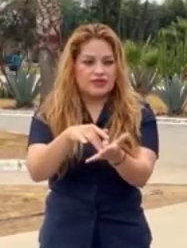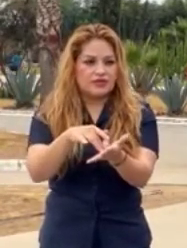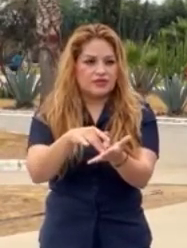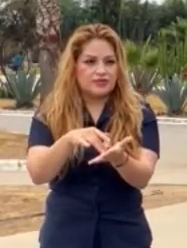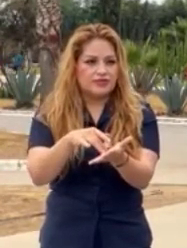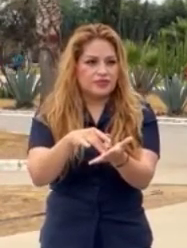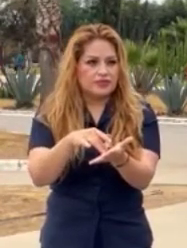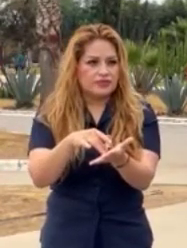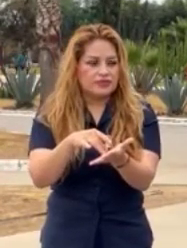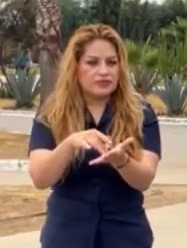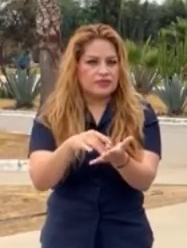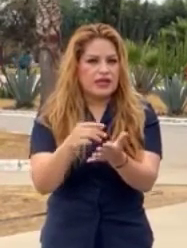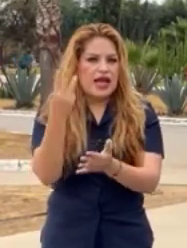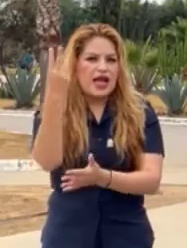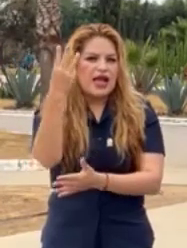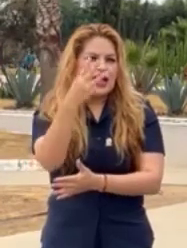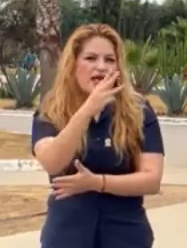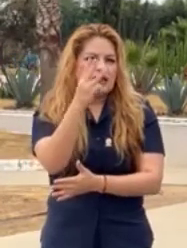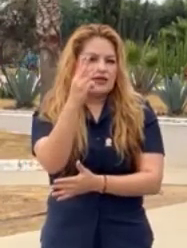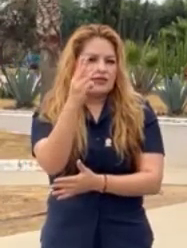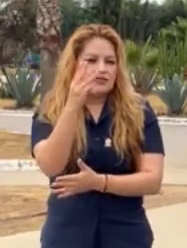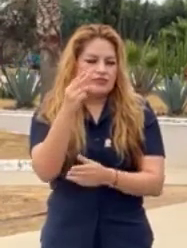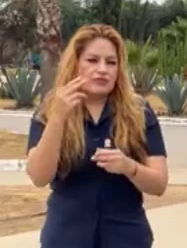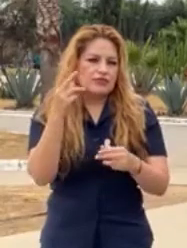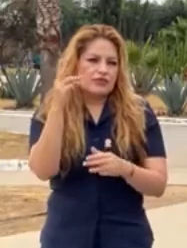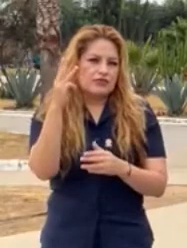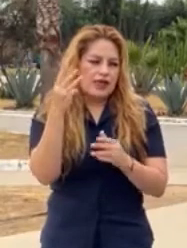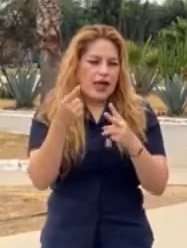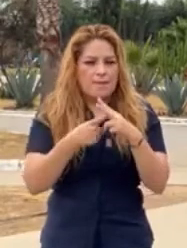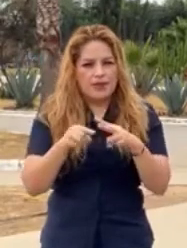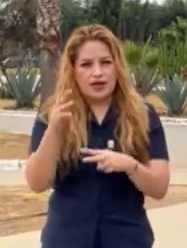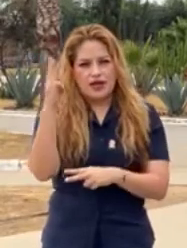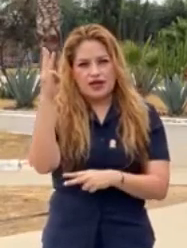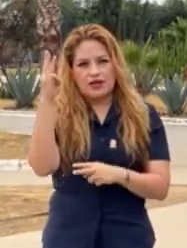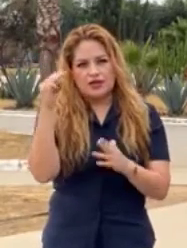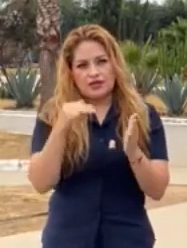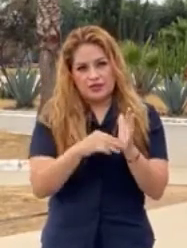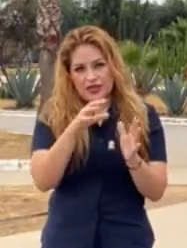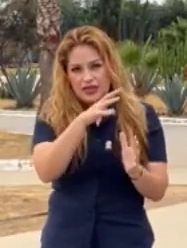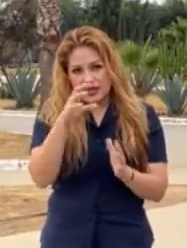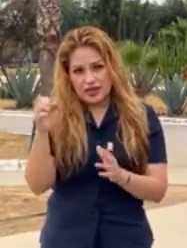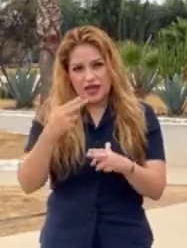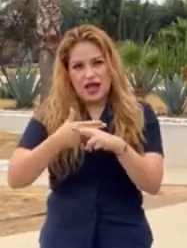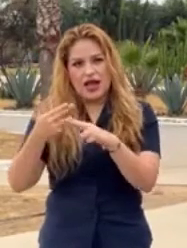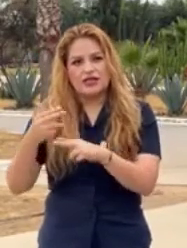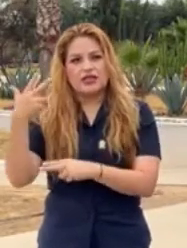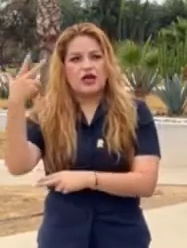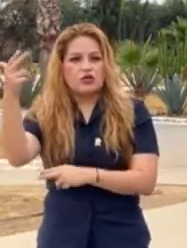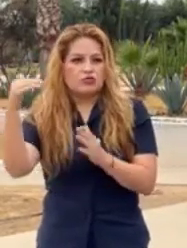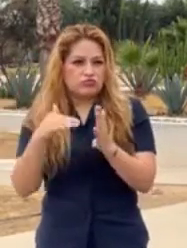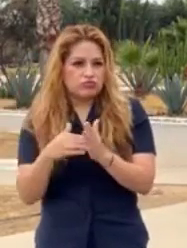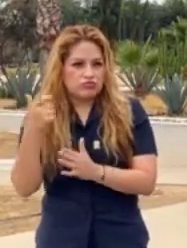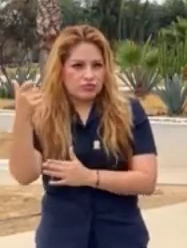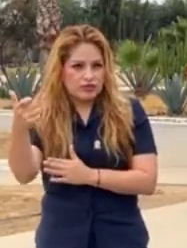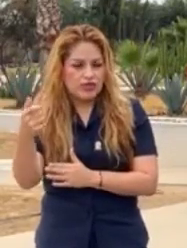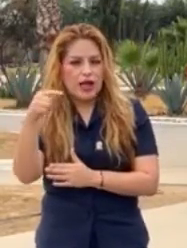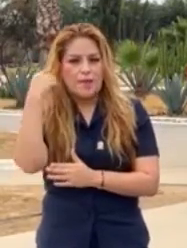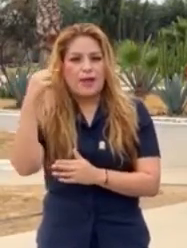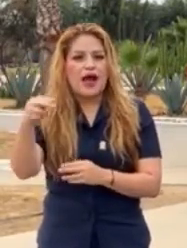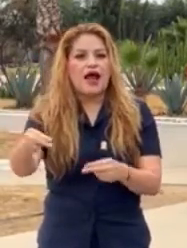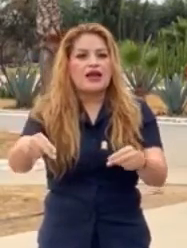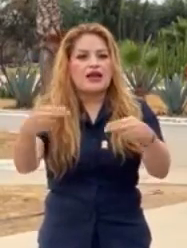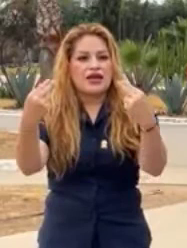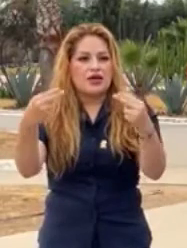apoyos desde 3,500 hasta 8,000 pesos, apoyos productivos. Hay quienes quieren iniciar